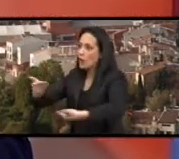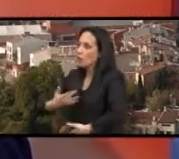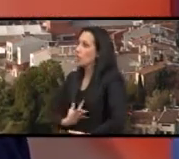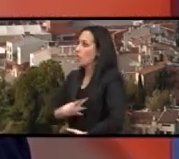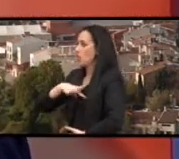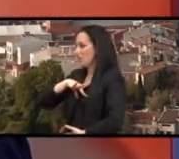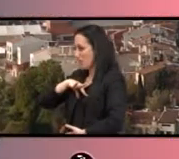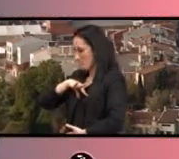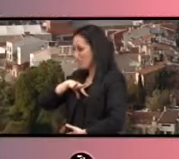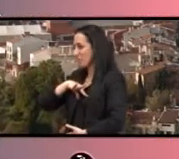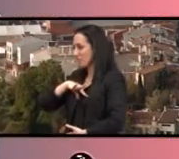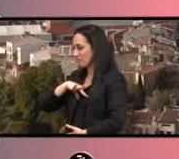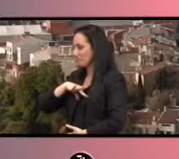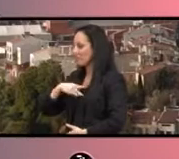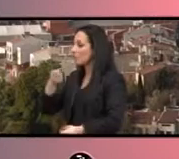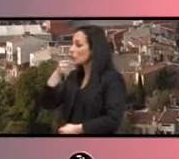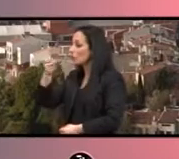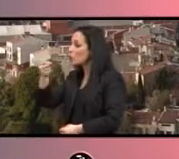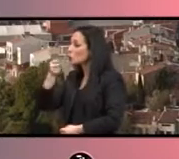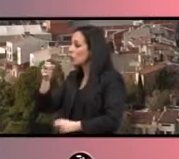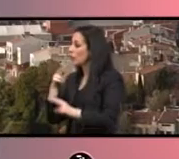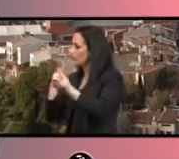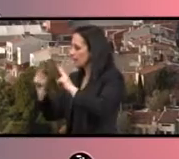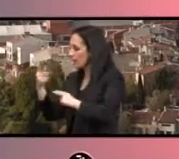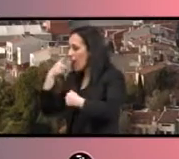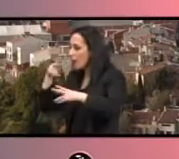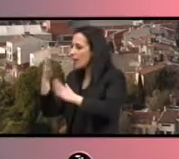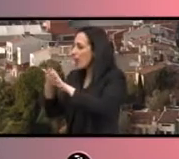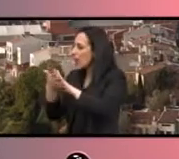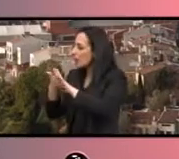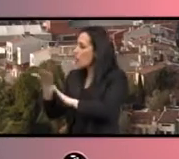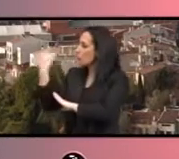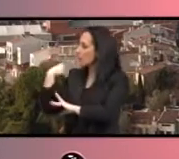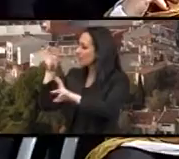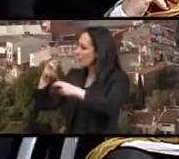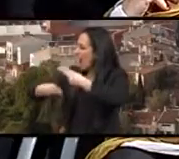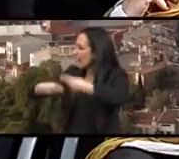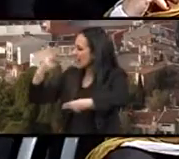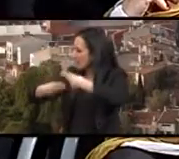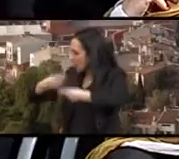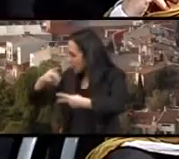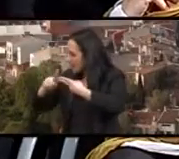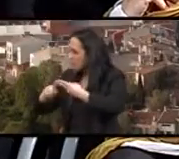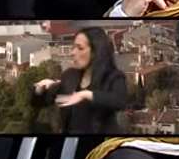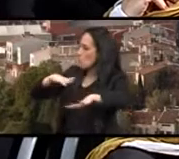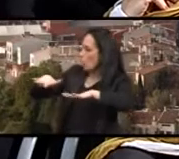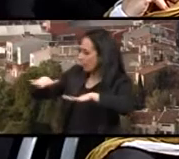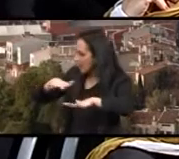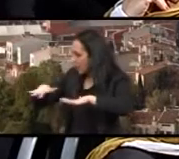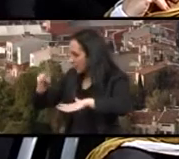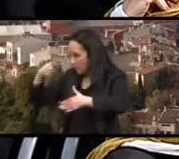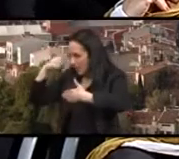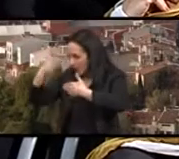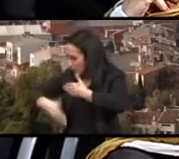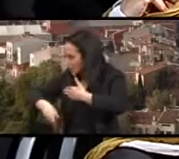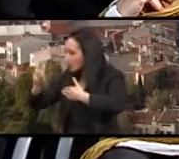tot, no? Clar, estem dient això, el tema primer dèiem el tema de la mobilitat, el tema de les barreres arquitectòniques, el tema de les barreres del transport, el tema